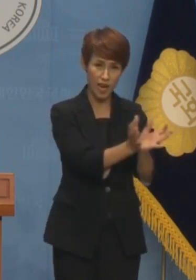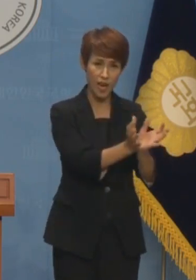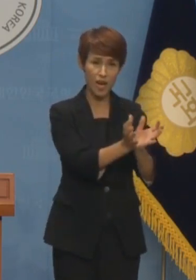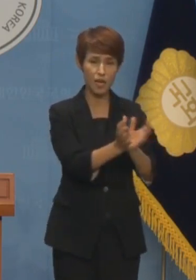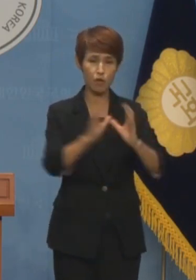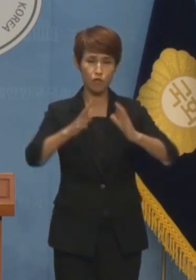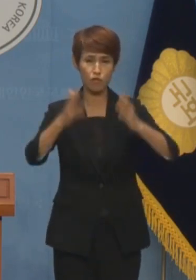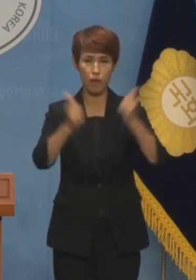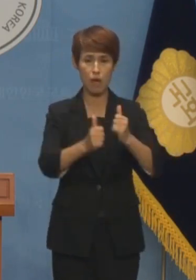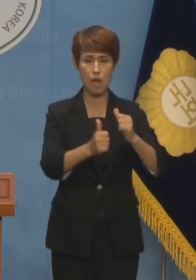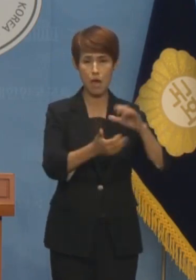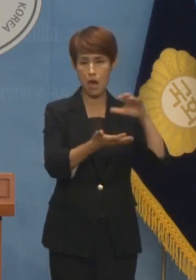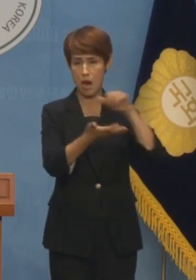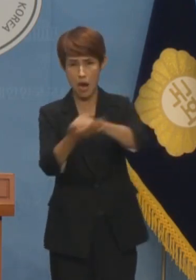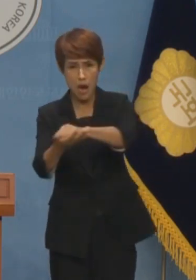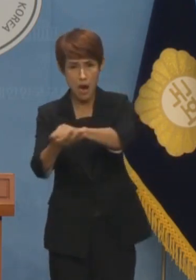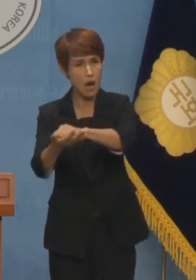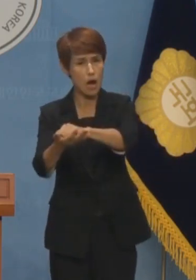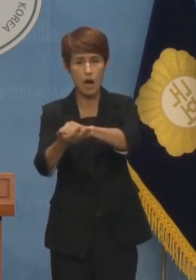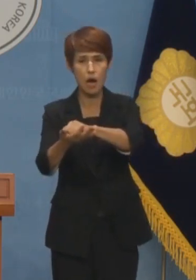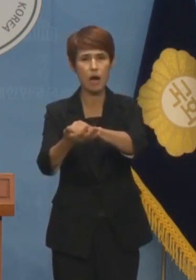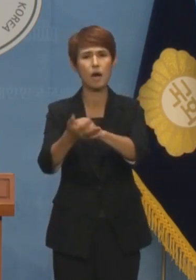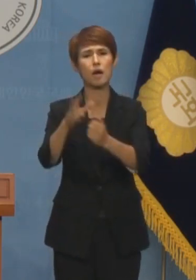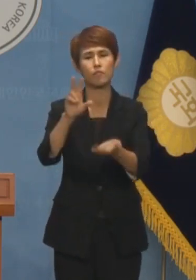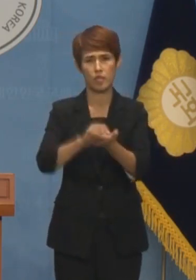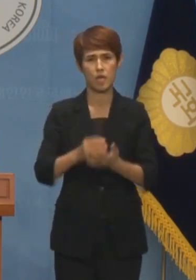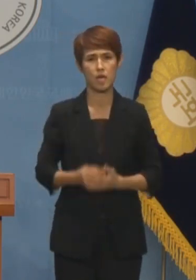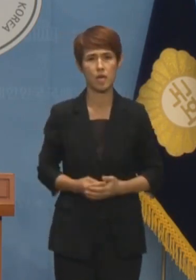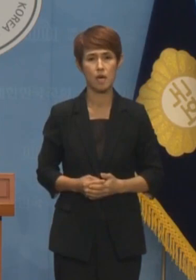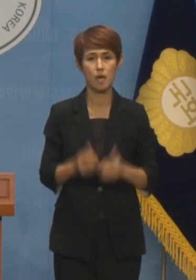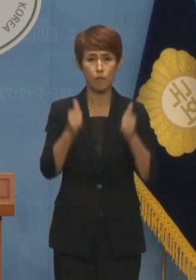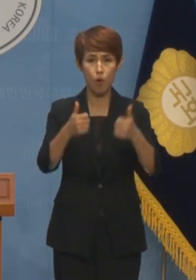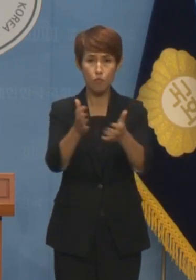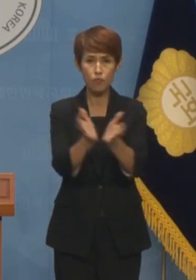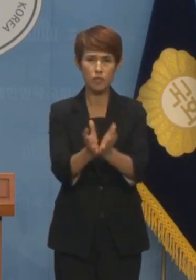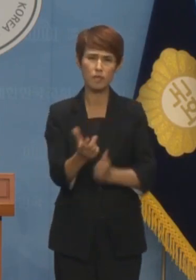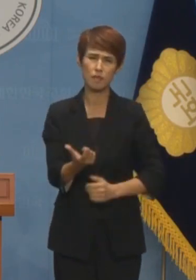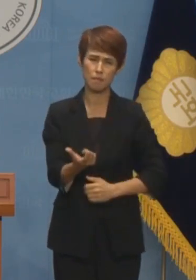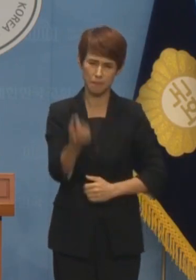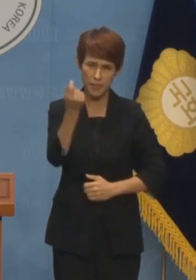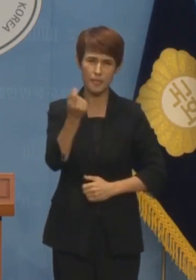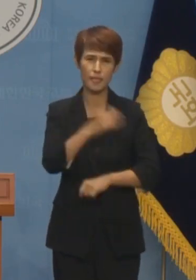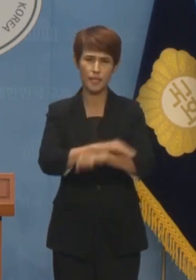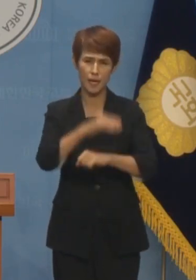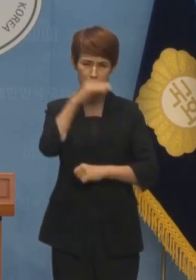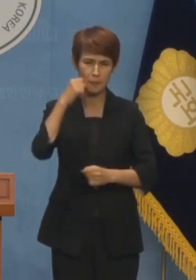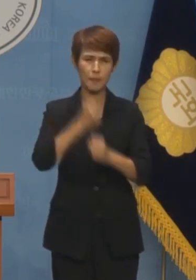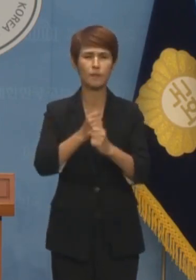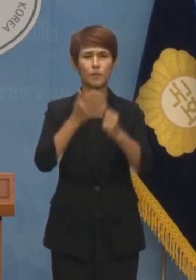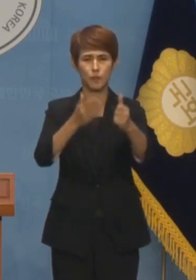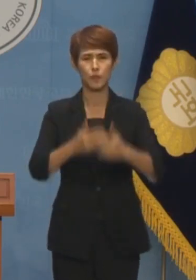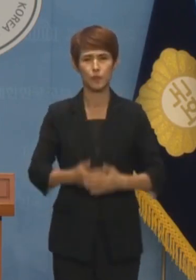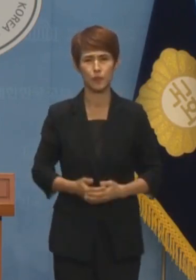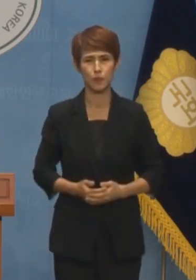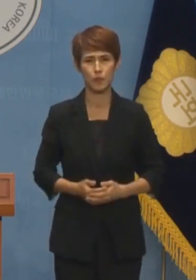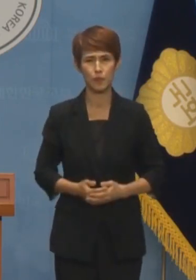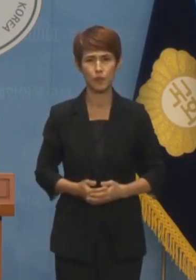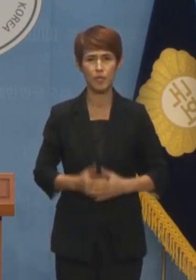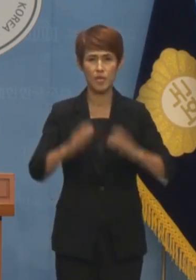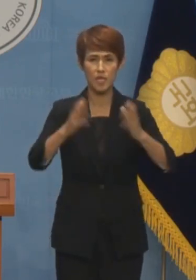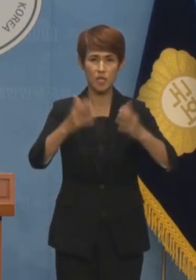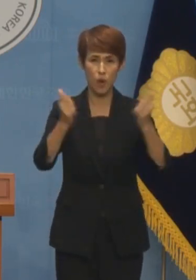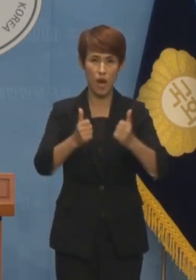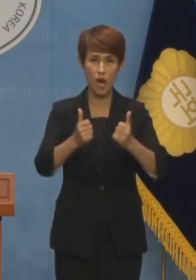스스로 무너지고 있으니 사법부에서는 이를 바로 잡아야 하지 않겠습니까? 끝없이 자행되는 의회